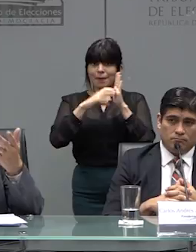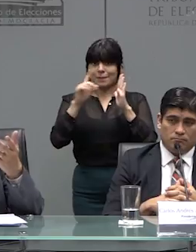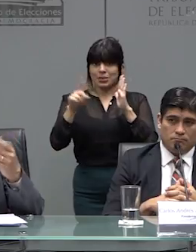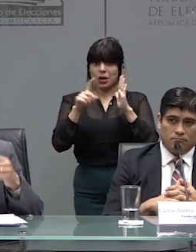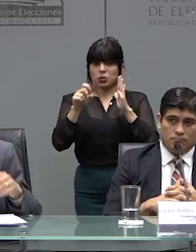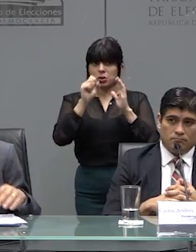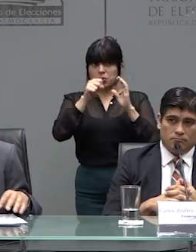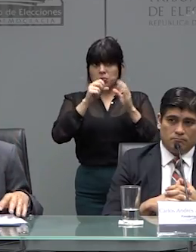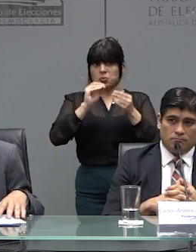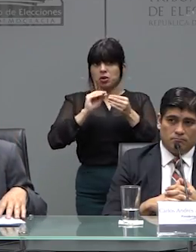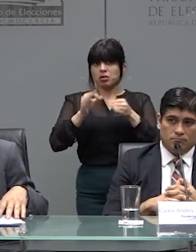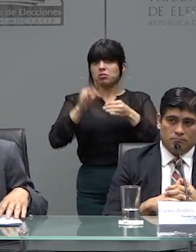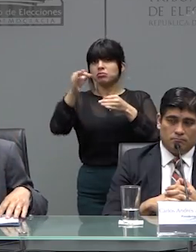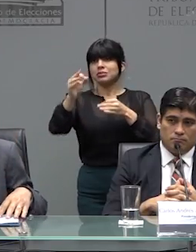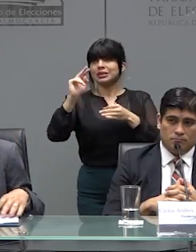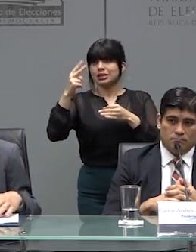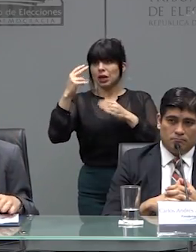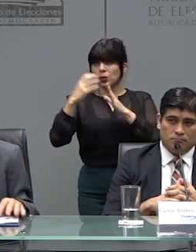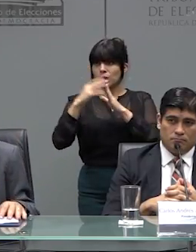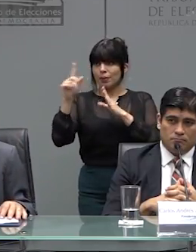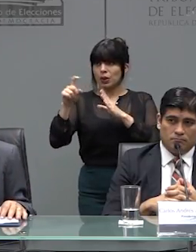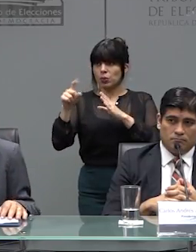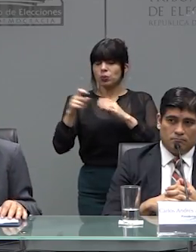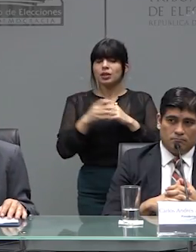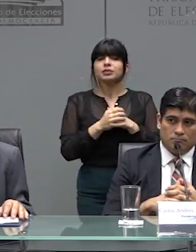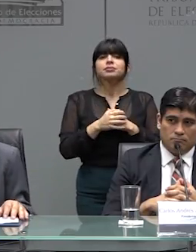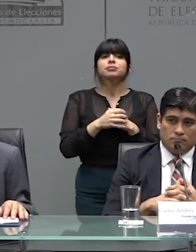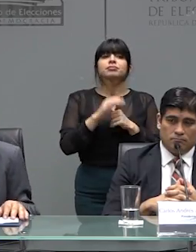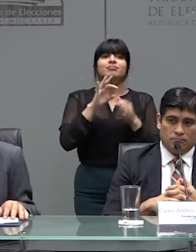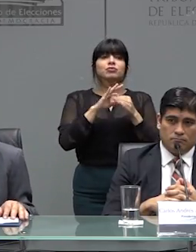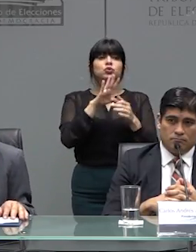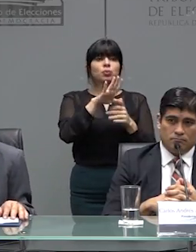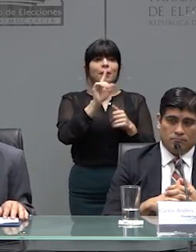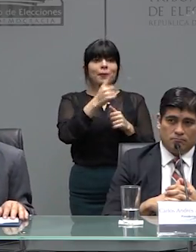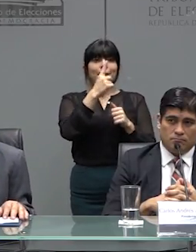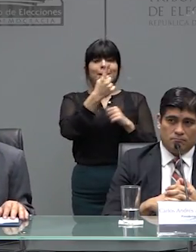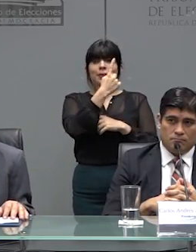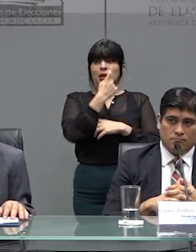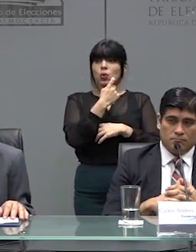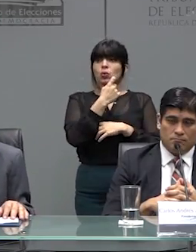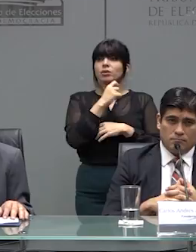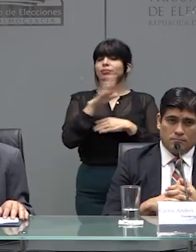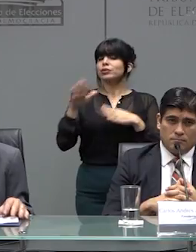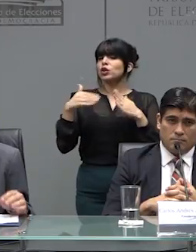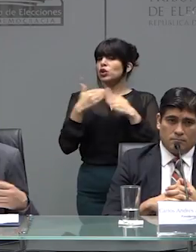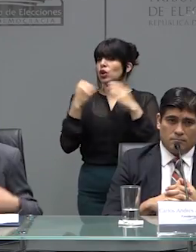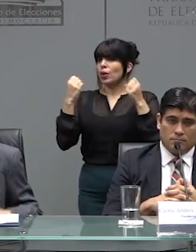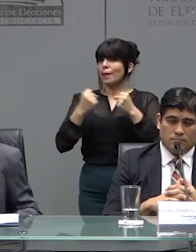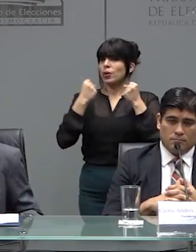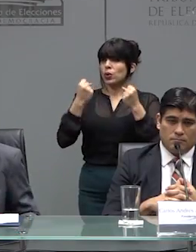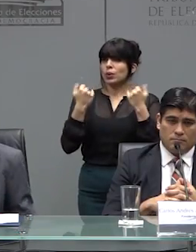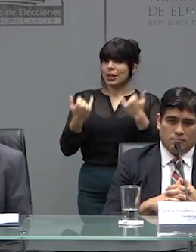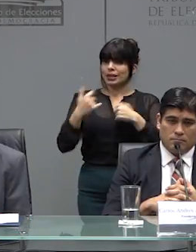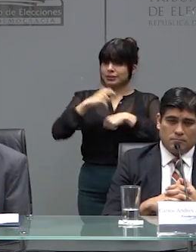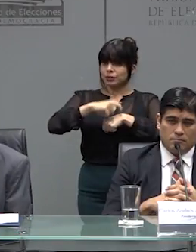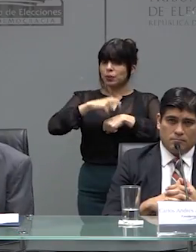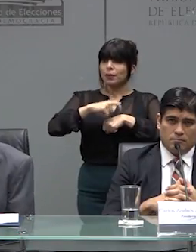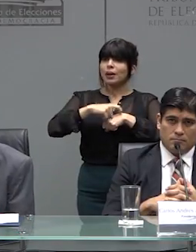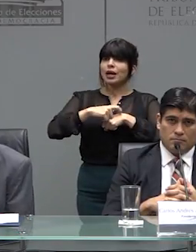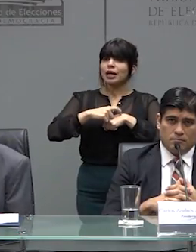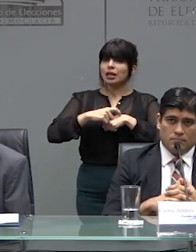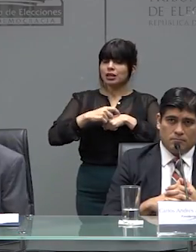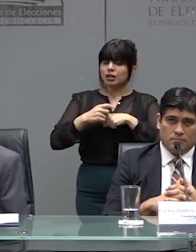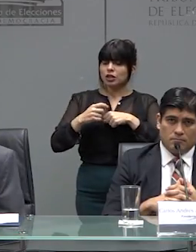lo dejamos para el segundo. En cuanto a su primera pregunta, yo creo que todos los poderes estamos en este momento en periodo